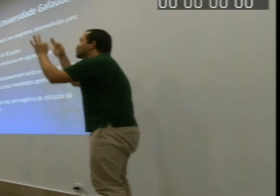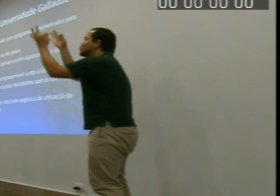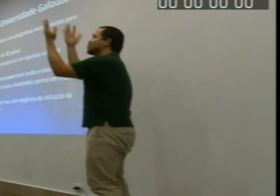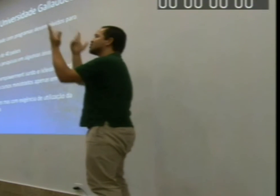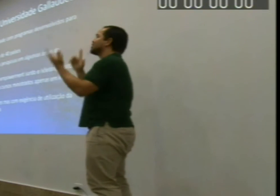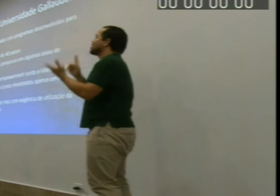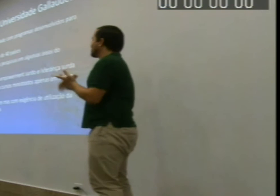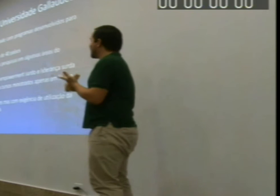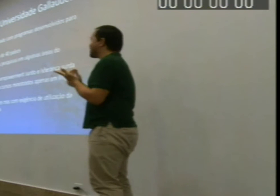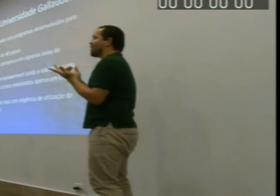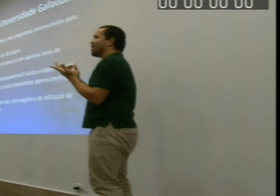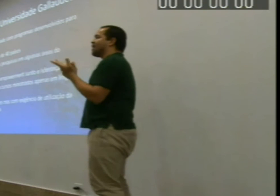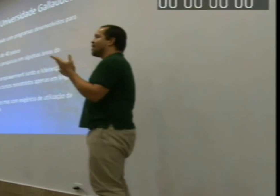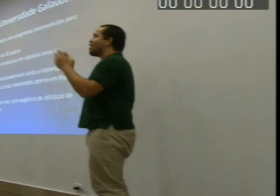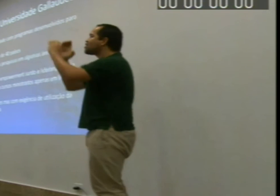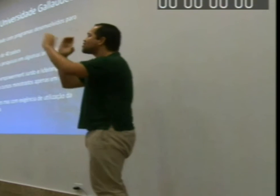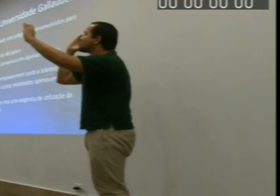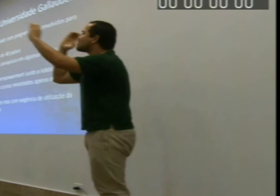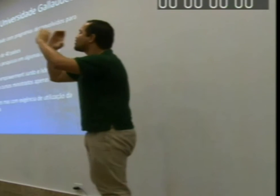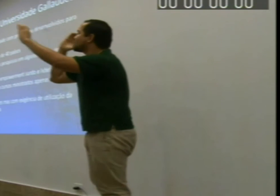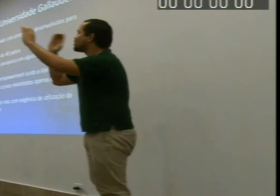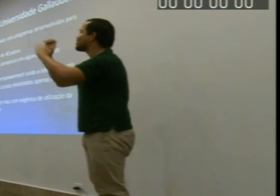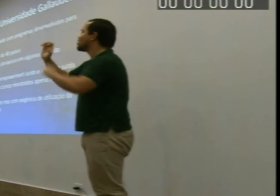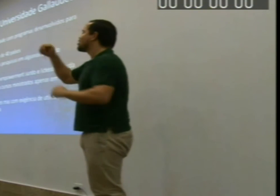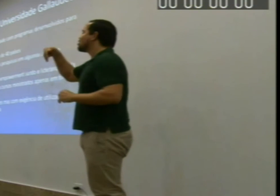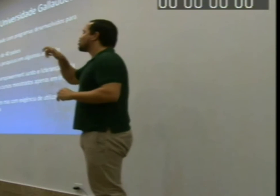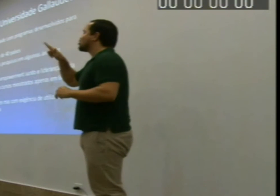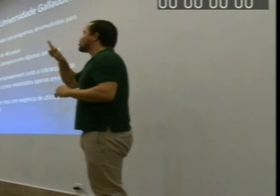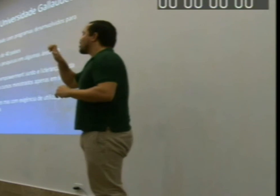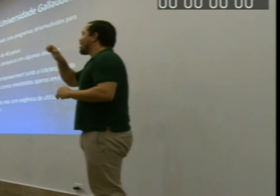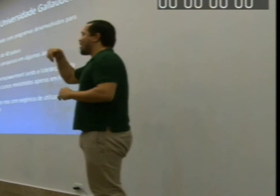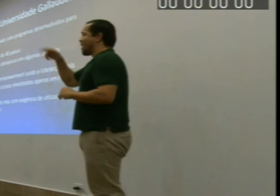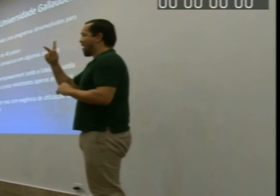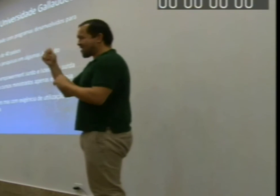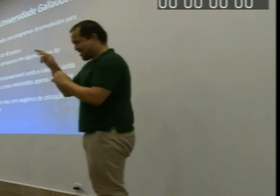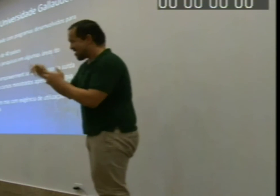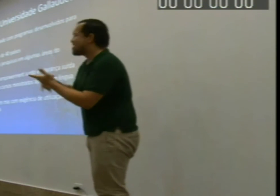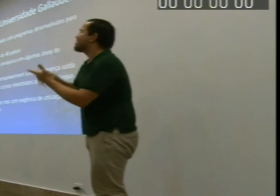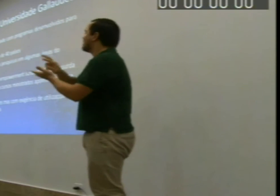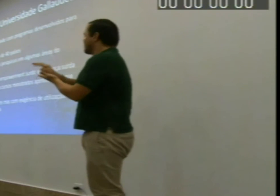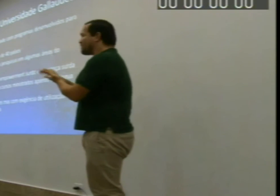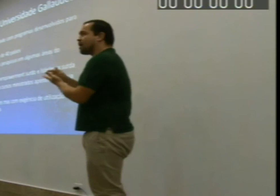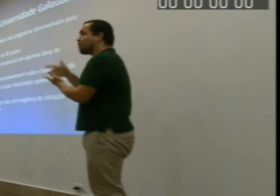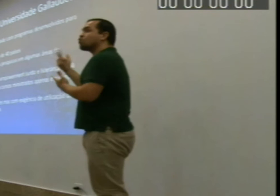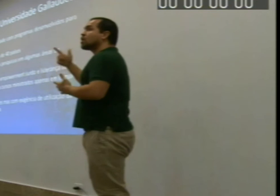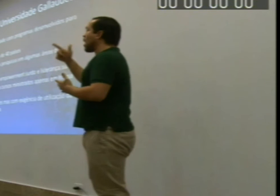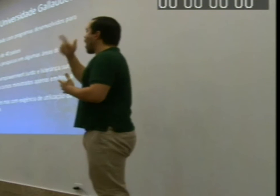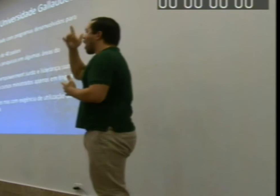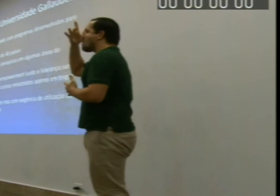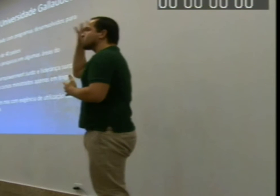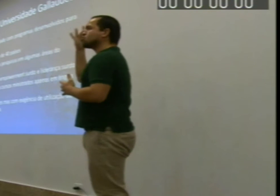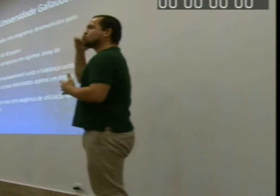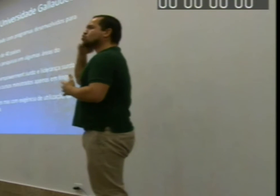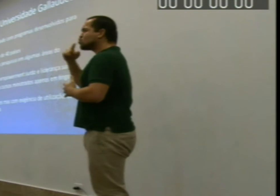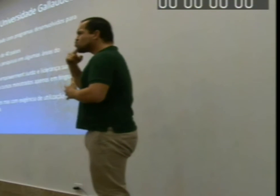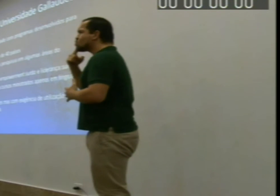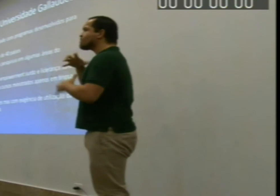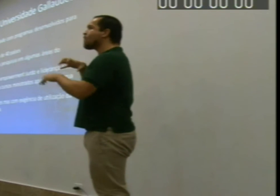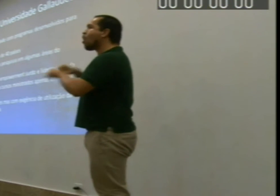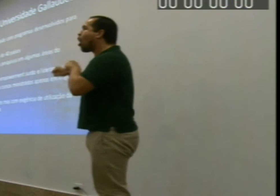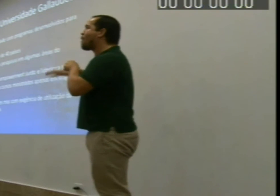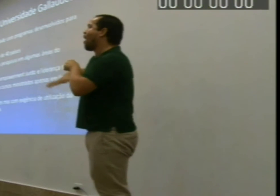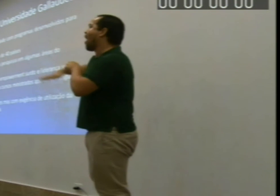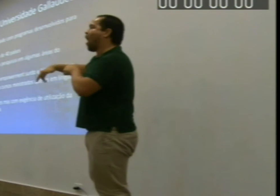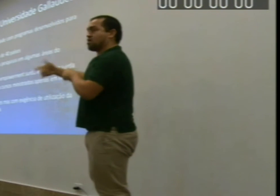eh por exemplo tecnologia eh engenharias sãoas diferentes áreas não tem